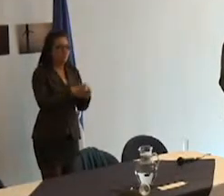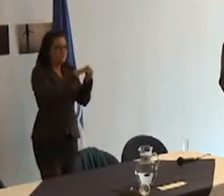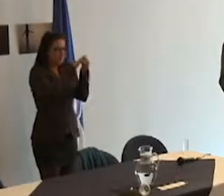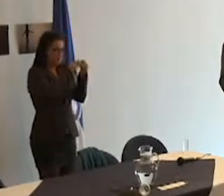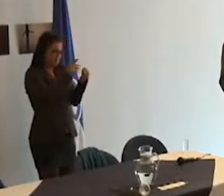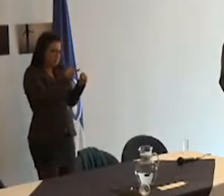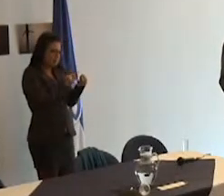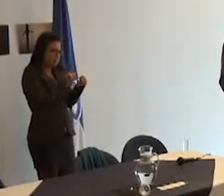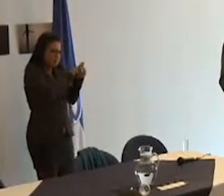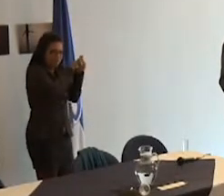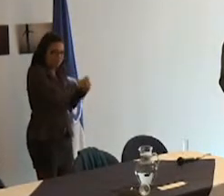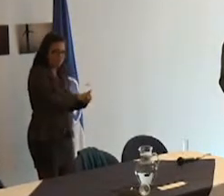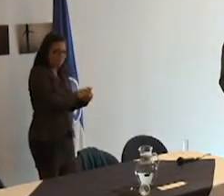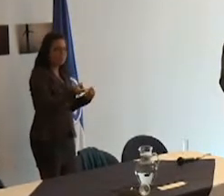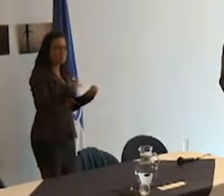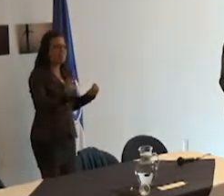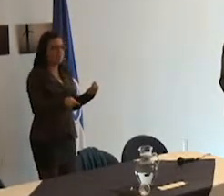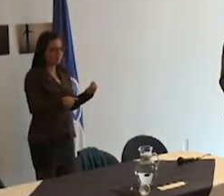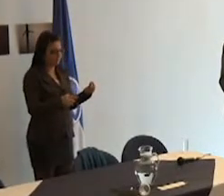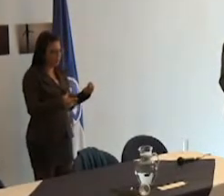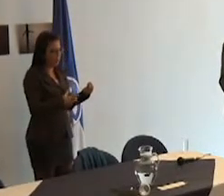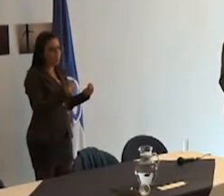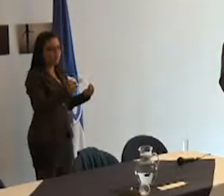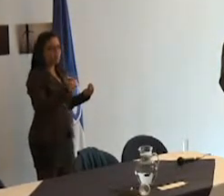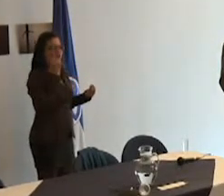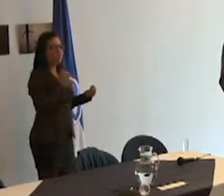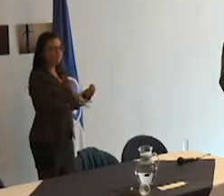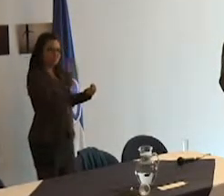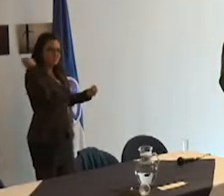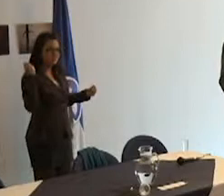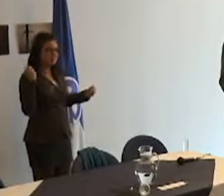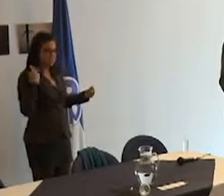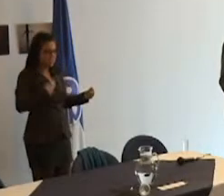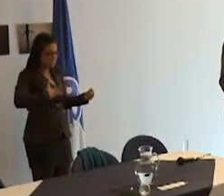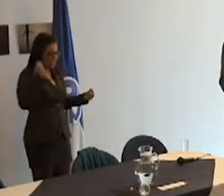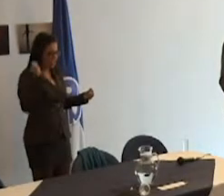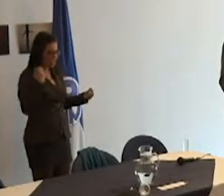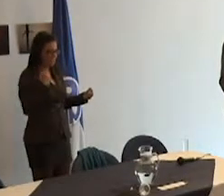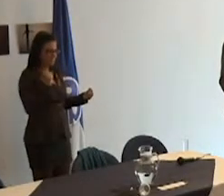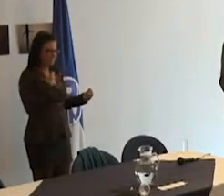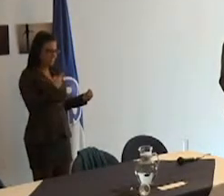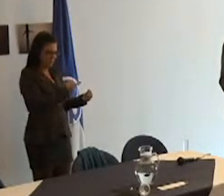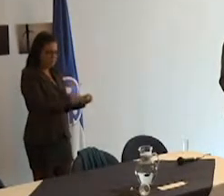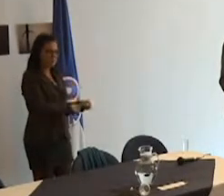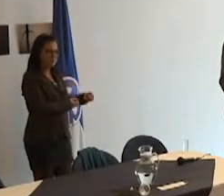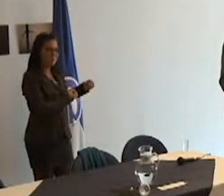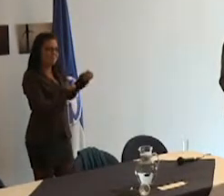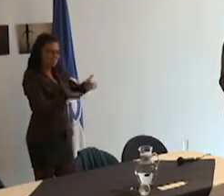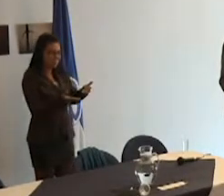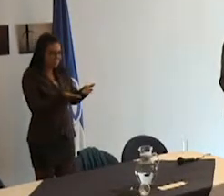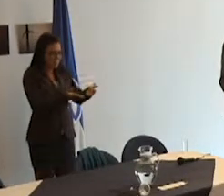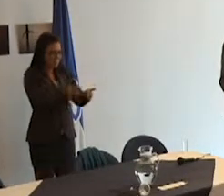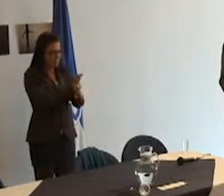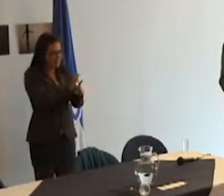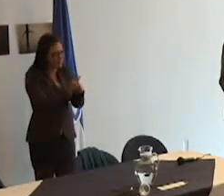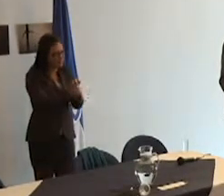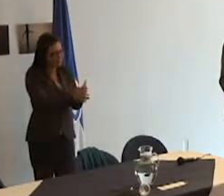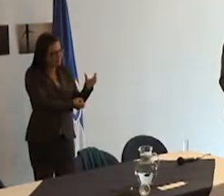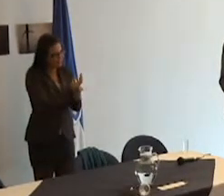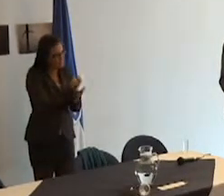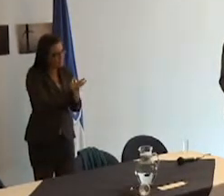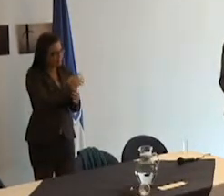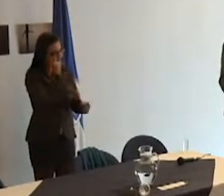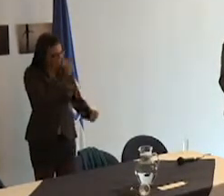dieron paso a que se les despojara de su historia, de sus aportes en la producción cultural, de sus identidades